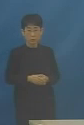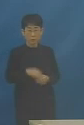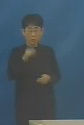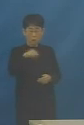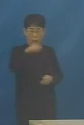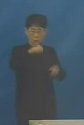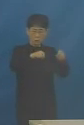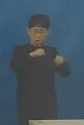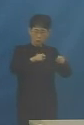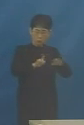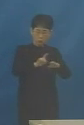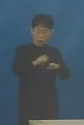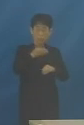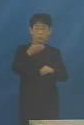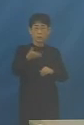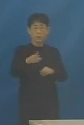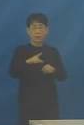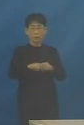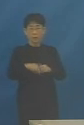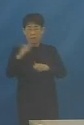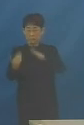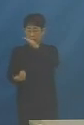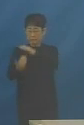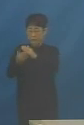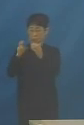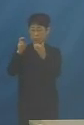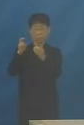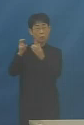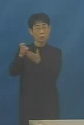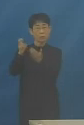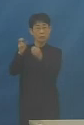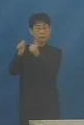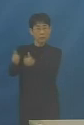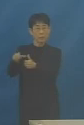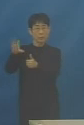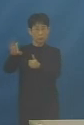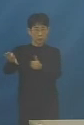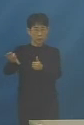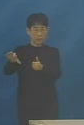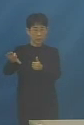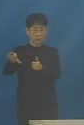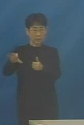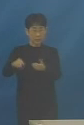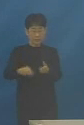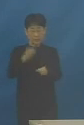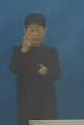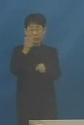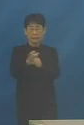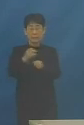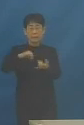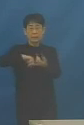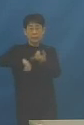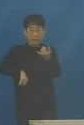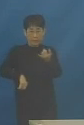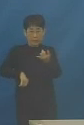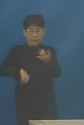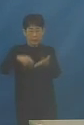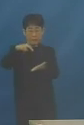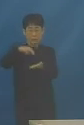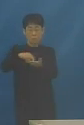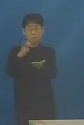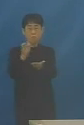測るかというのを最終的にはあの最高裁が違憲立法審査権に基づいて行うというのが